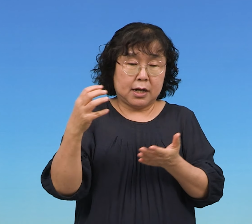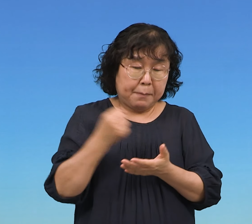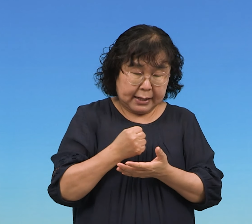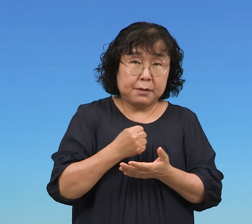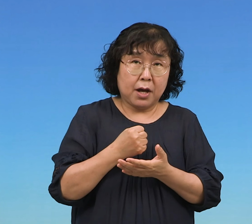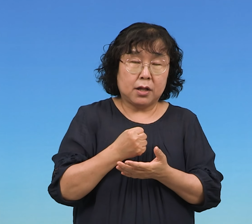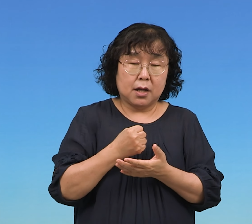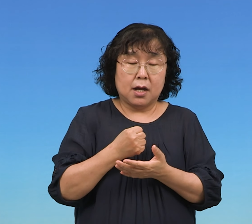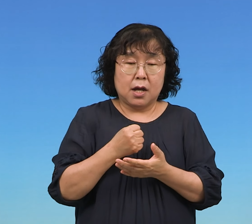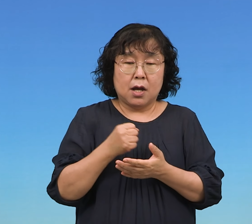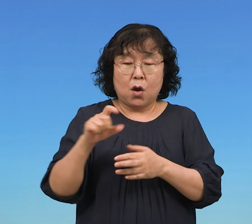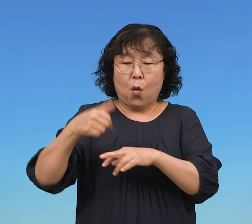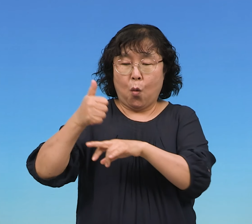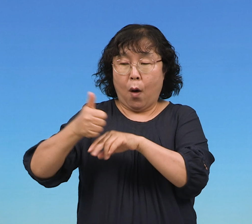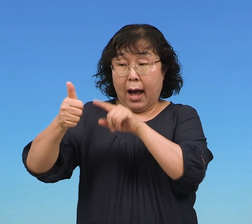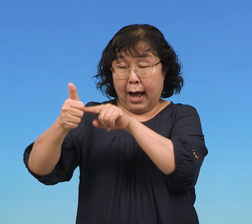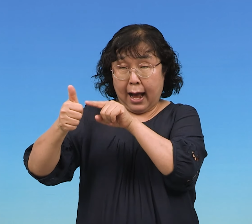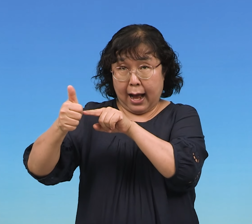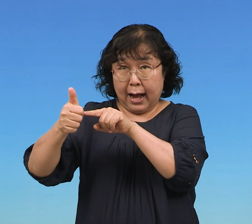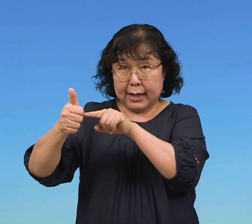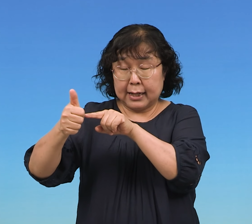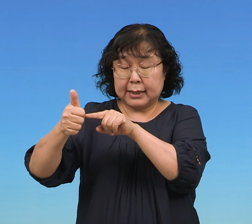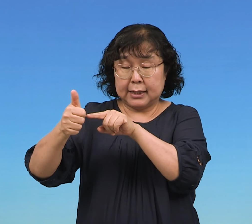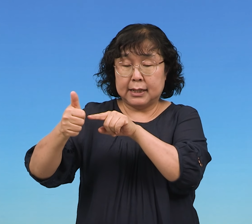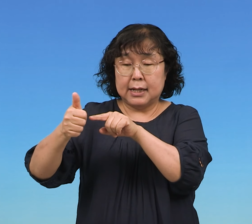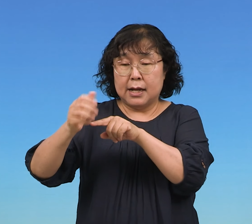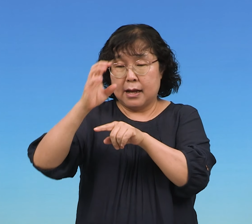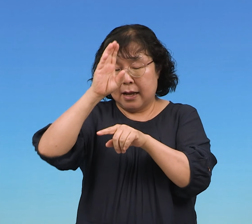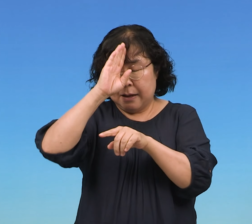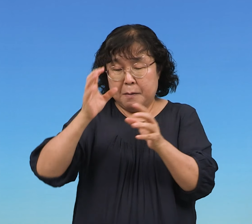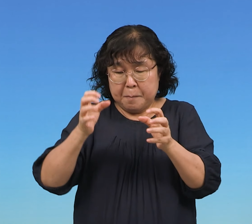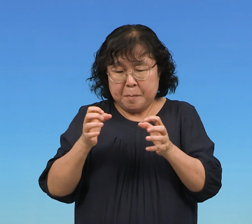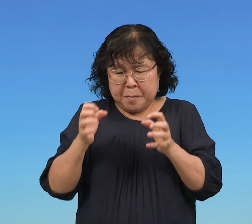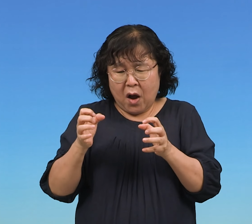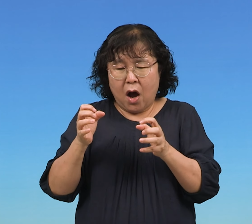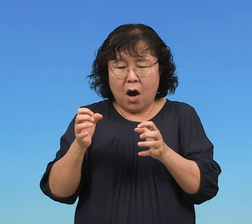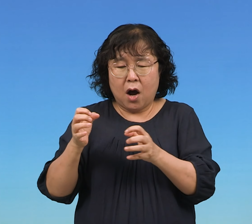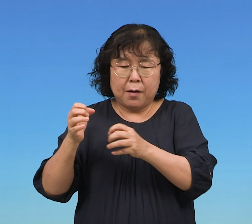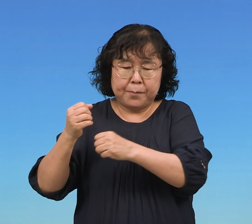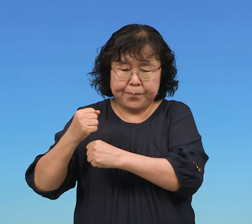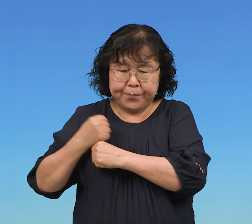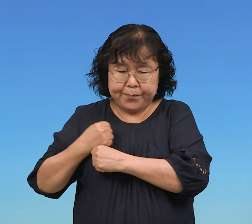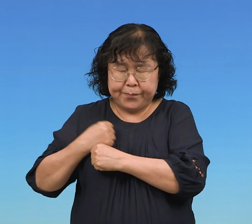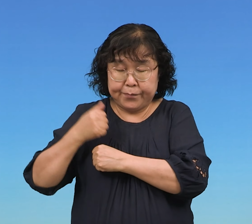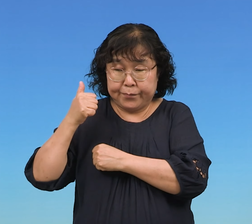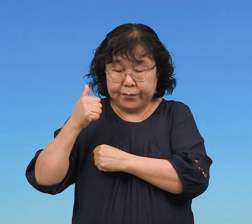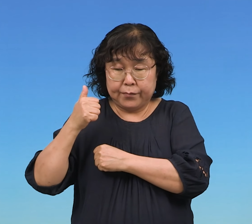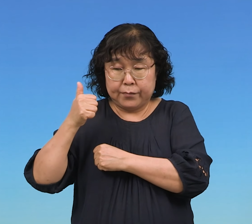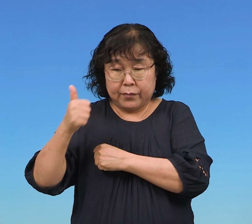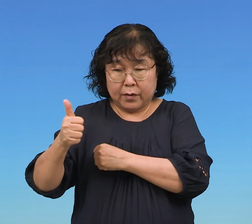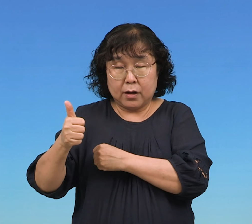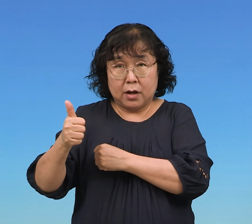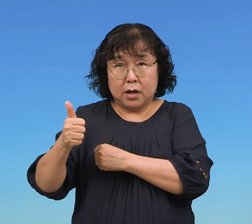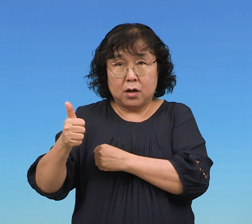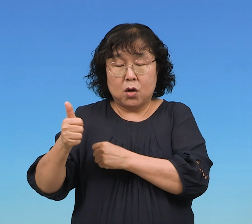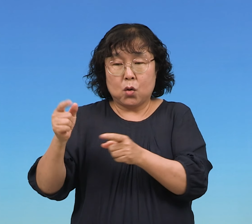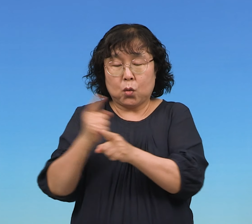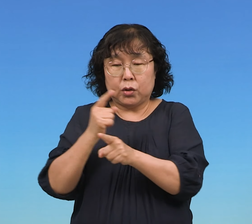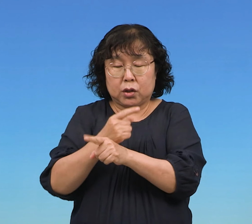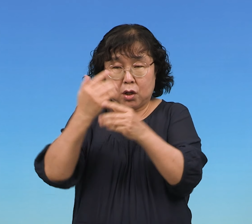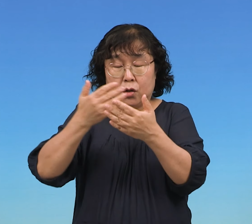나병을 고쳐주소서 하였더라. 그랬더니 이 이스라엘 왕의 반응을 보세요. 머리가 터질 것 같아요. 7절, 이스라엘 왕이 그